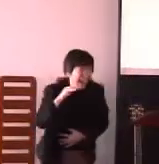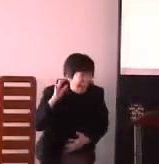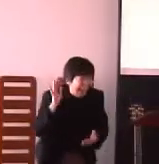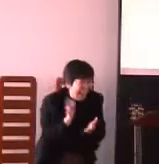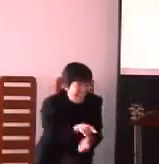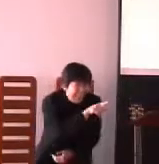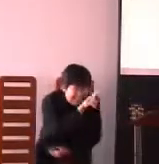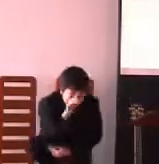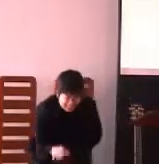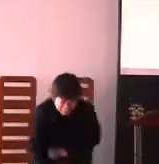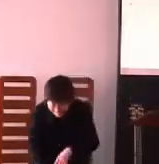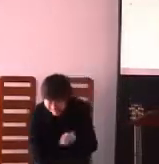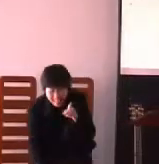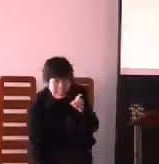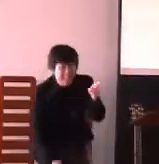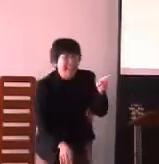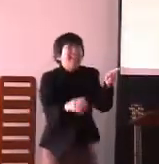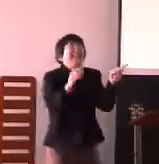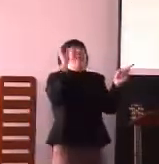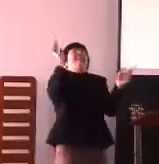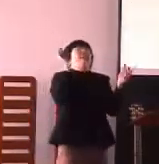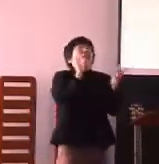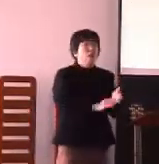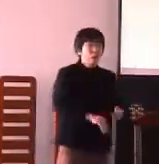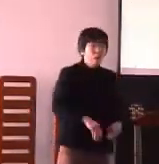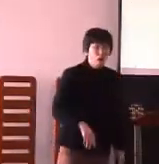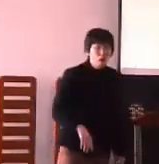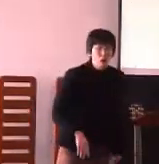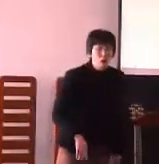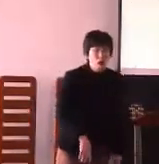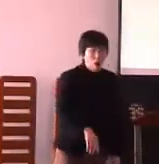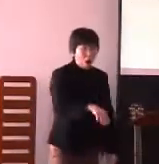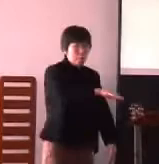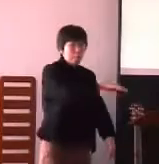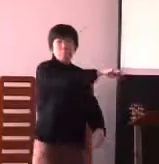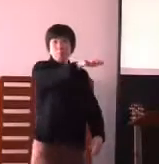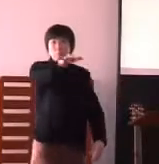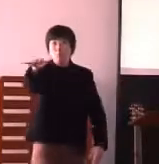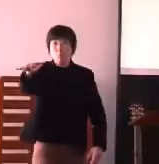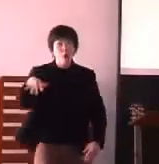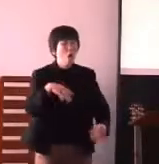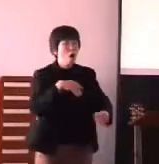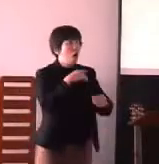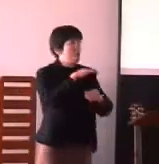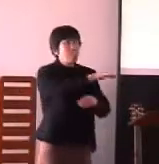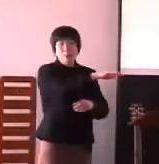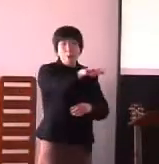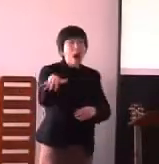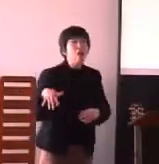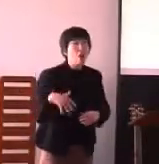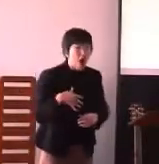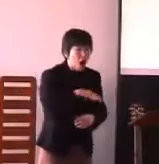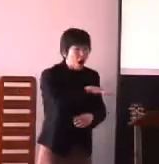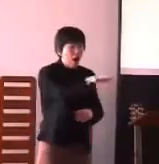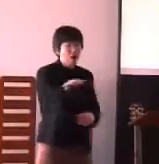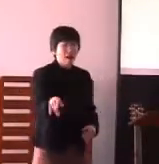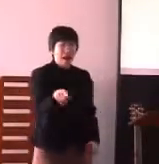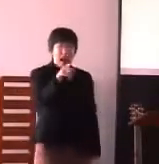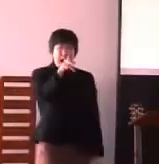も本当にああ笑いました。みんなわあ、あんた